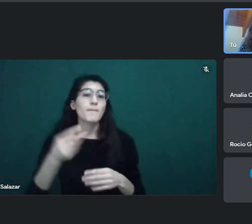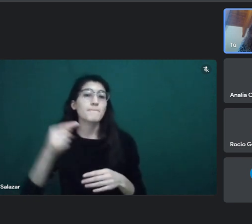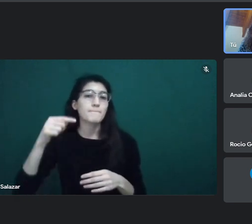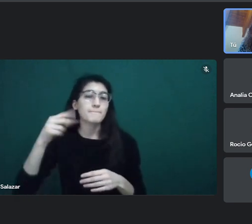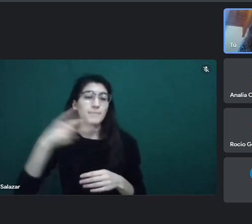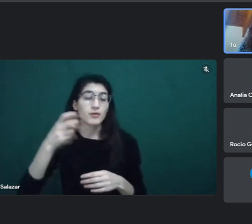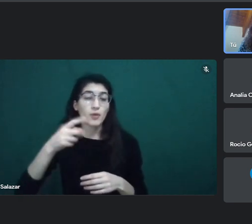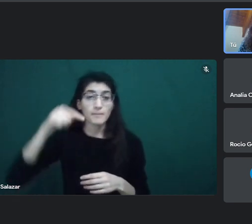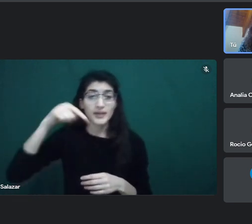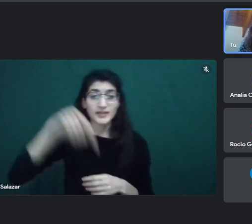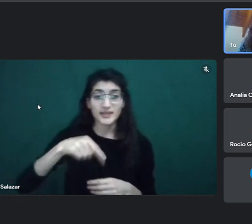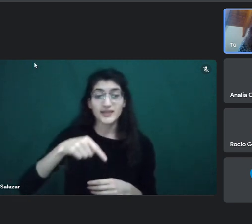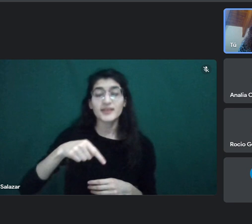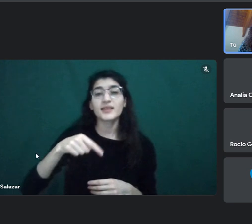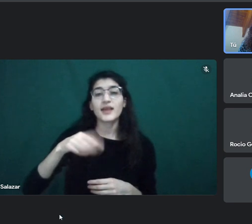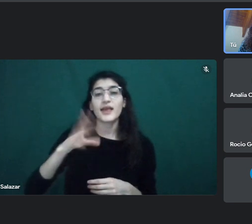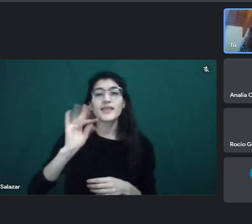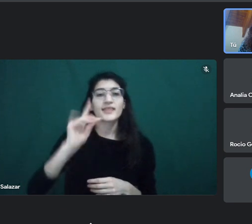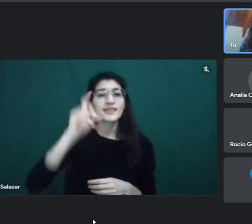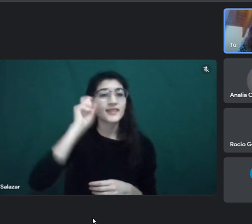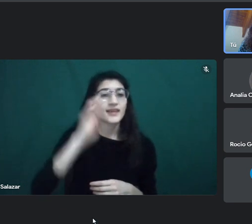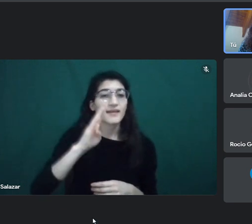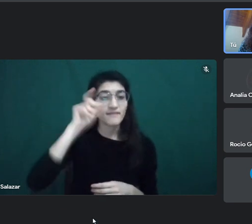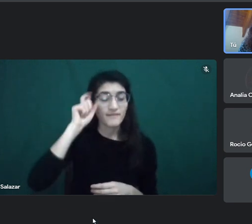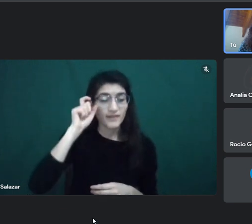acá investigar en la salud mental.